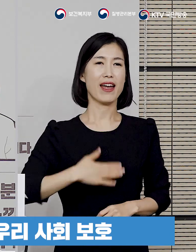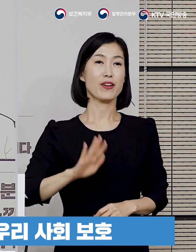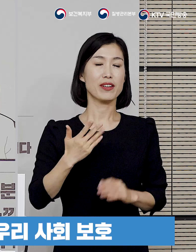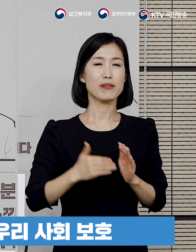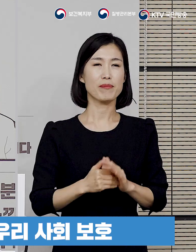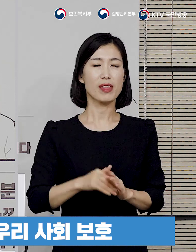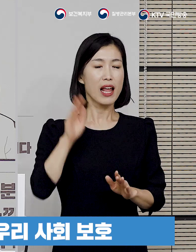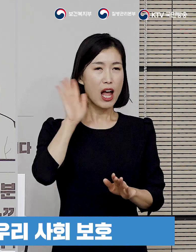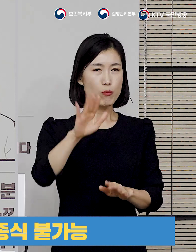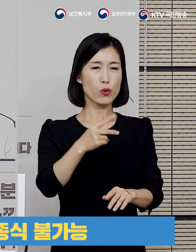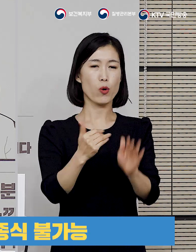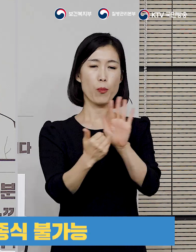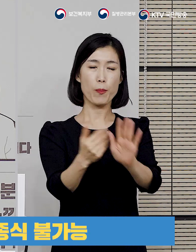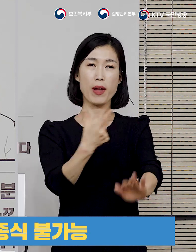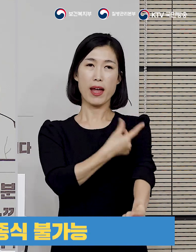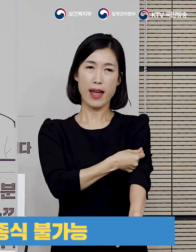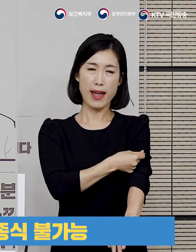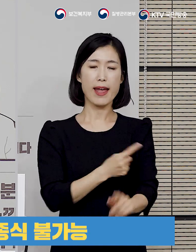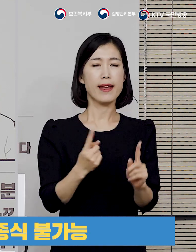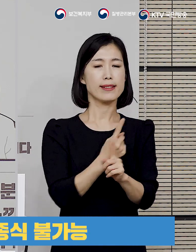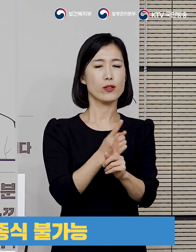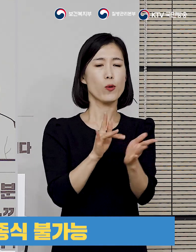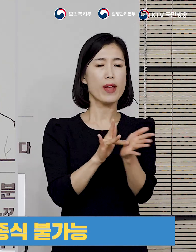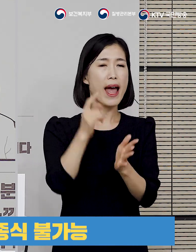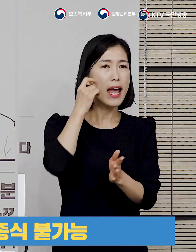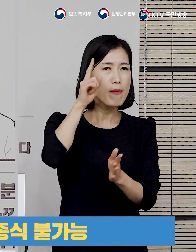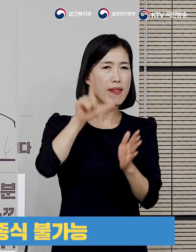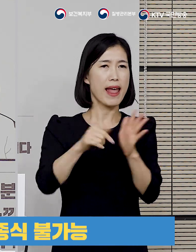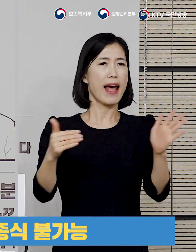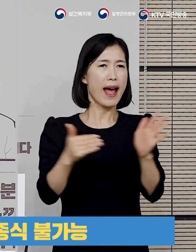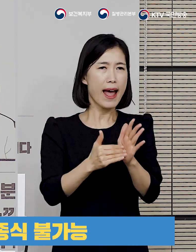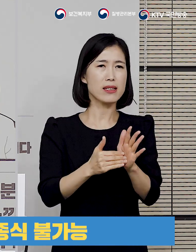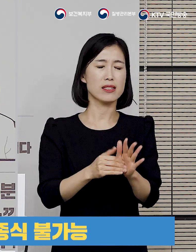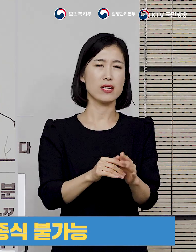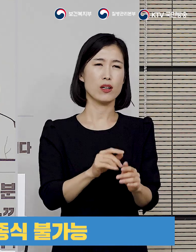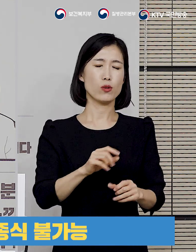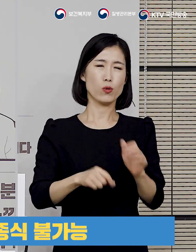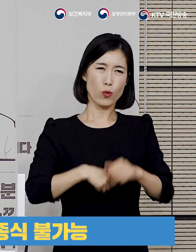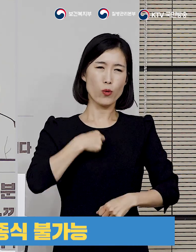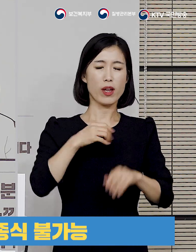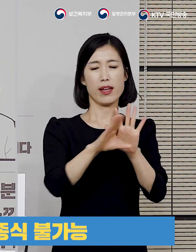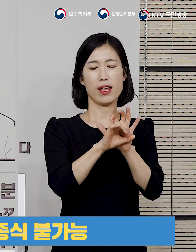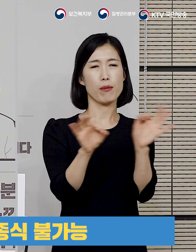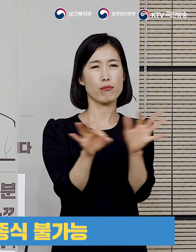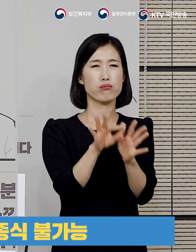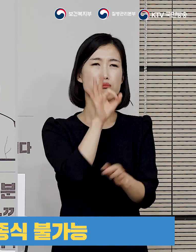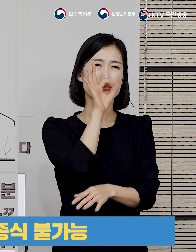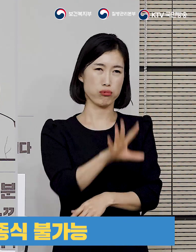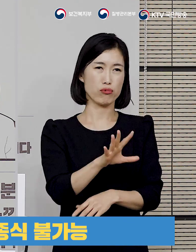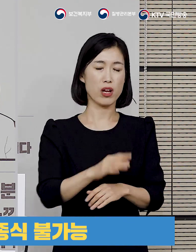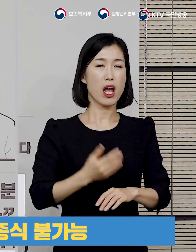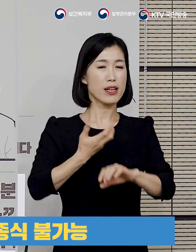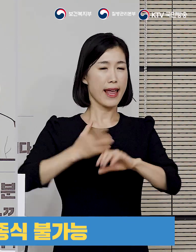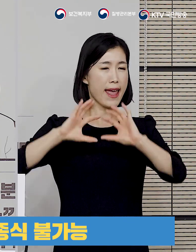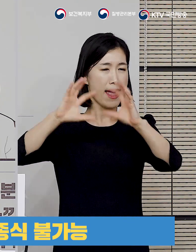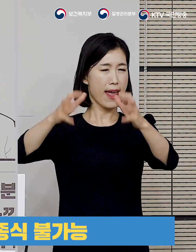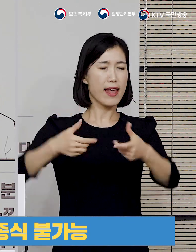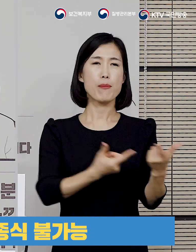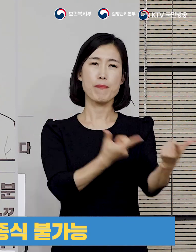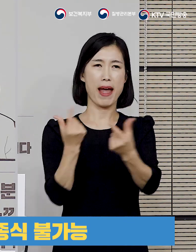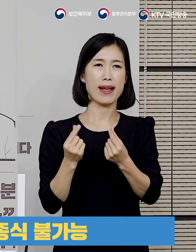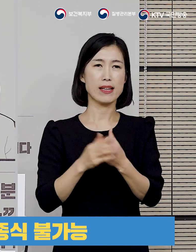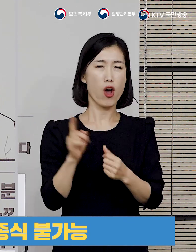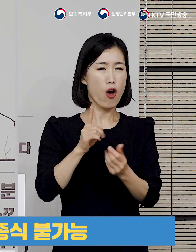있습니다. 백신과 치료제가 개발될 때까지 코로나19 종식은 불가능합니다. 세계